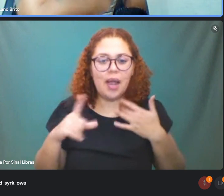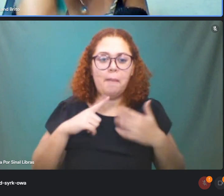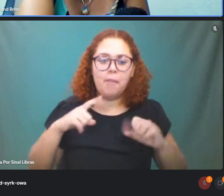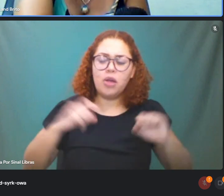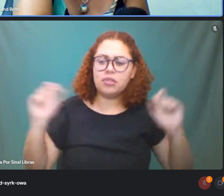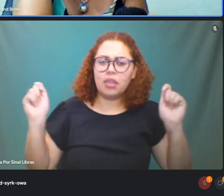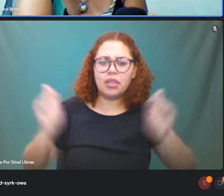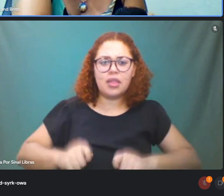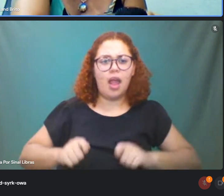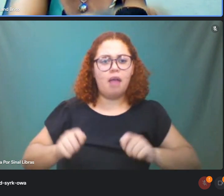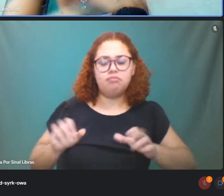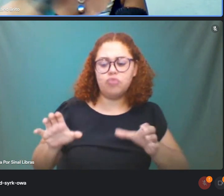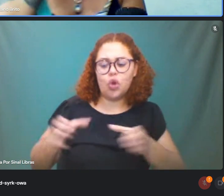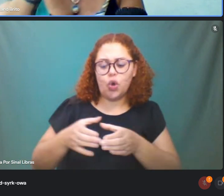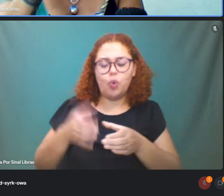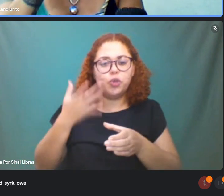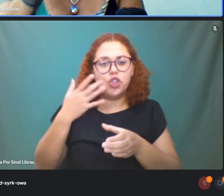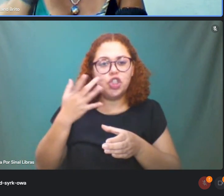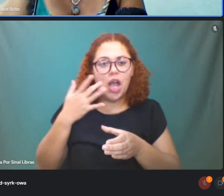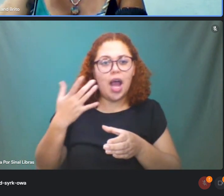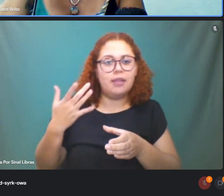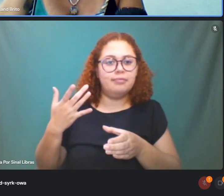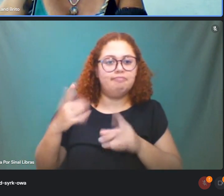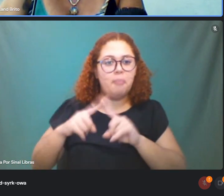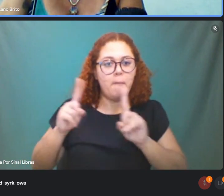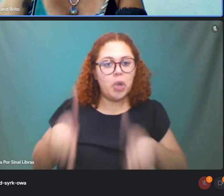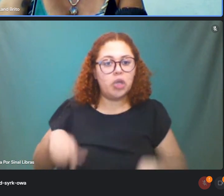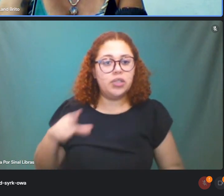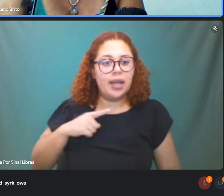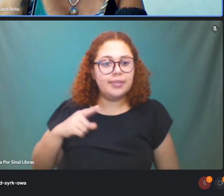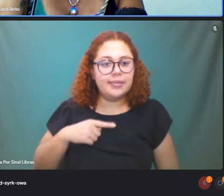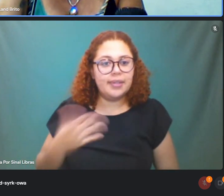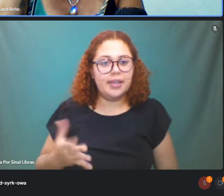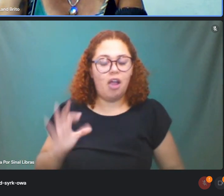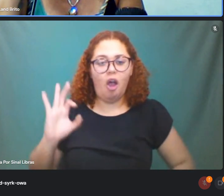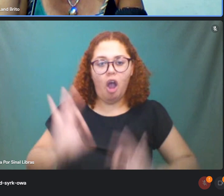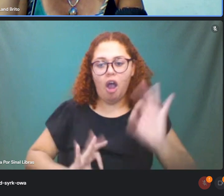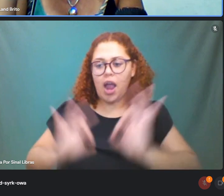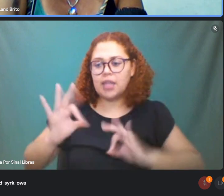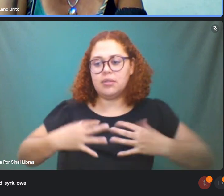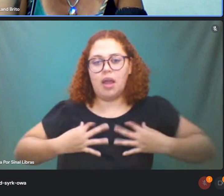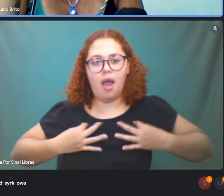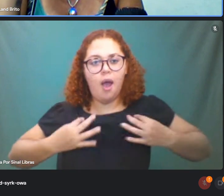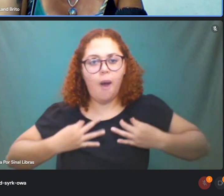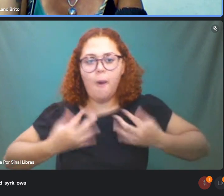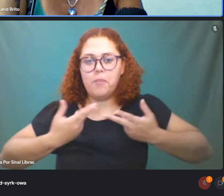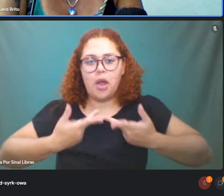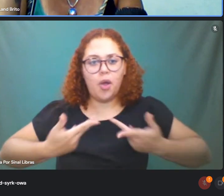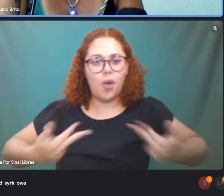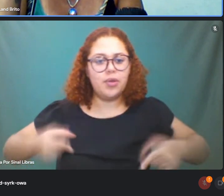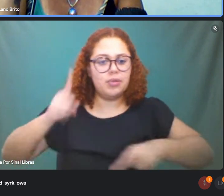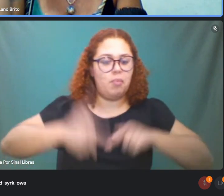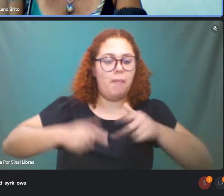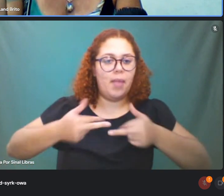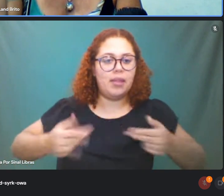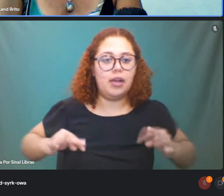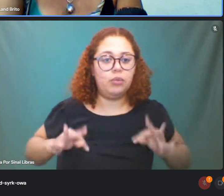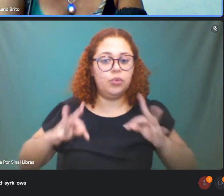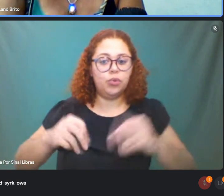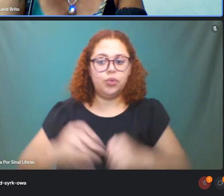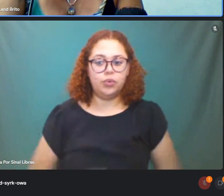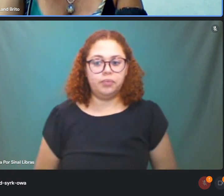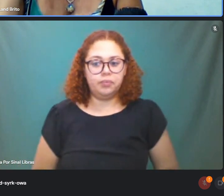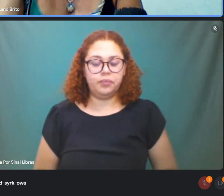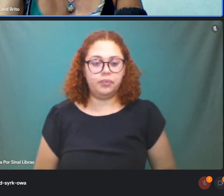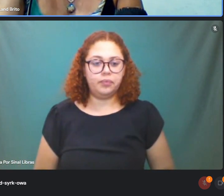projeto do grupo de teatro também. Depois, dá uma olhada nessa live, nesse momento que a gente está tendo agora, que vai ficar gravado,